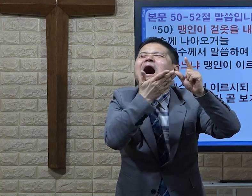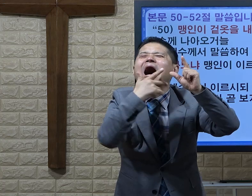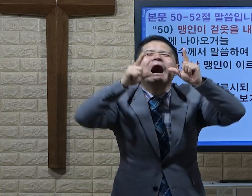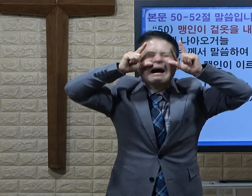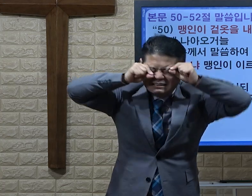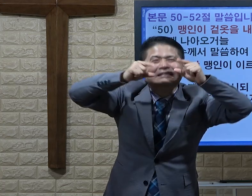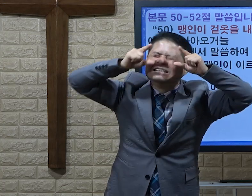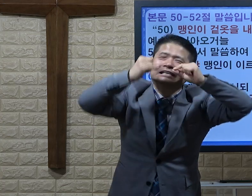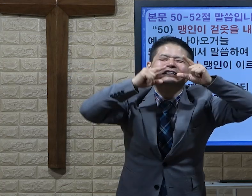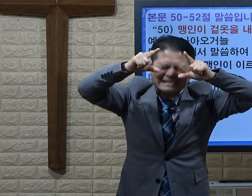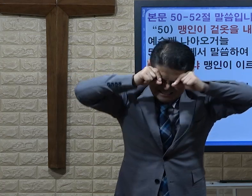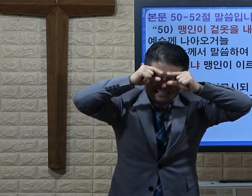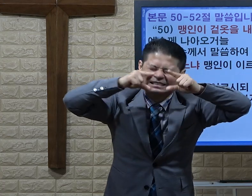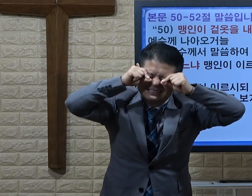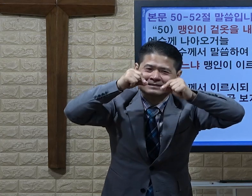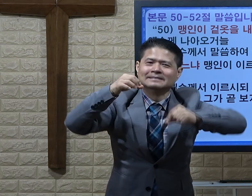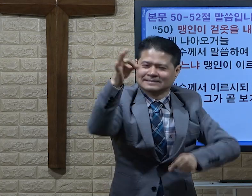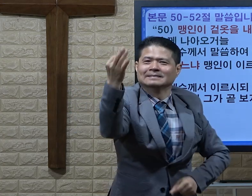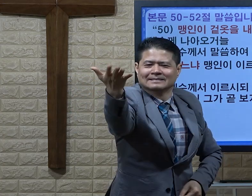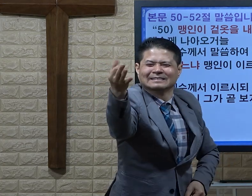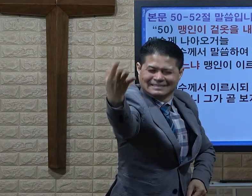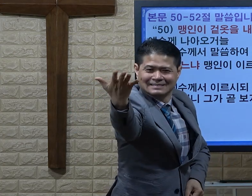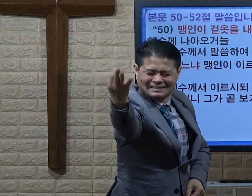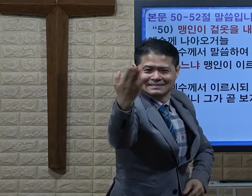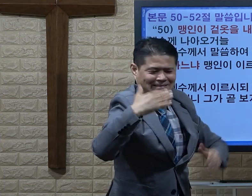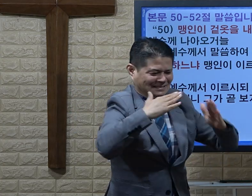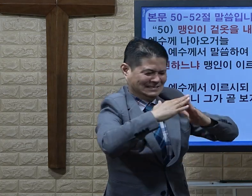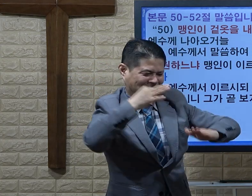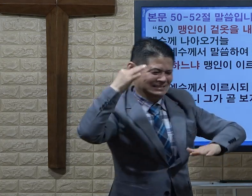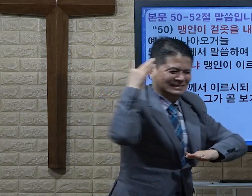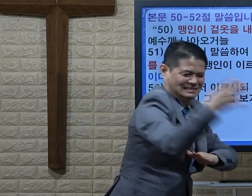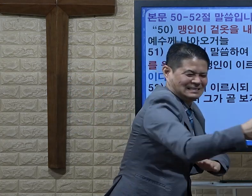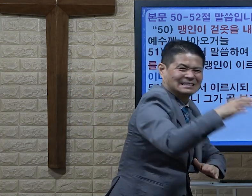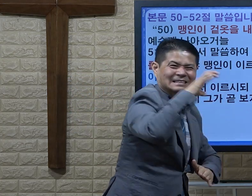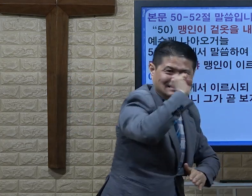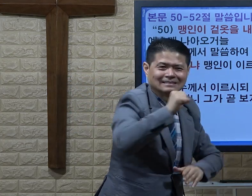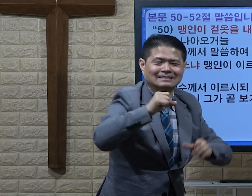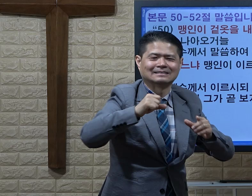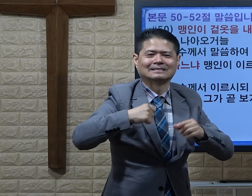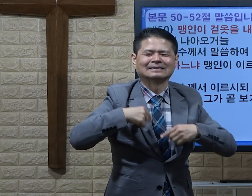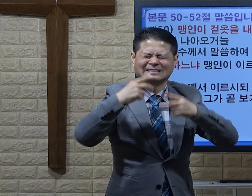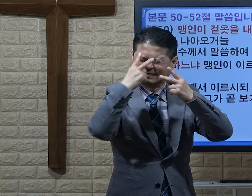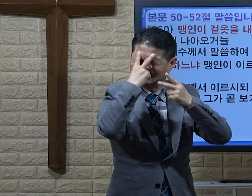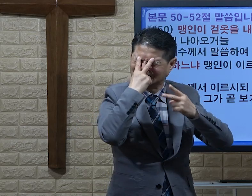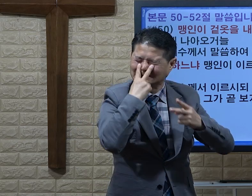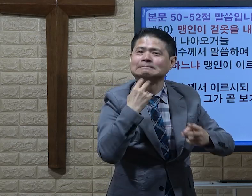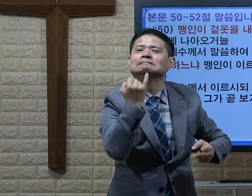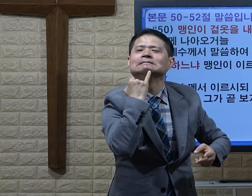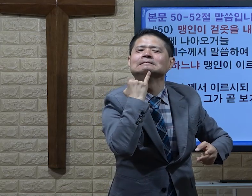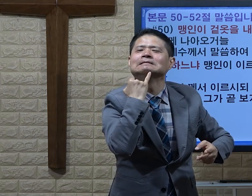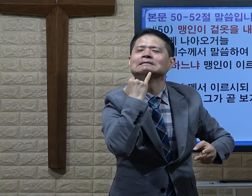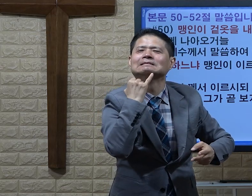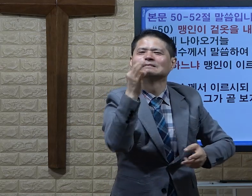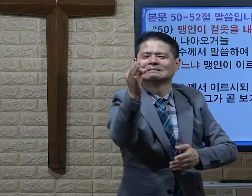그냥 눈을 안 떠도 되니까 집을 살 수 있게 내가 돈만 있으면 돼요. 그냥 돈을